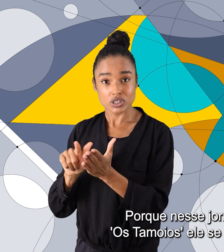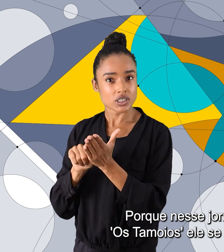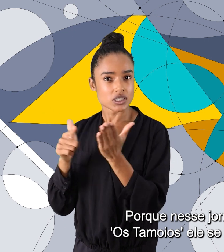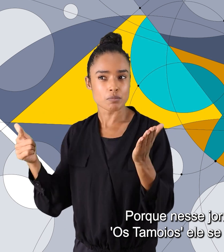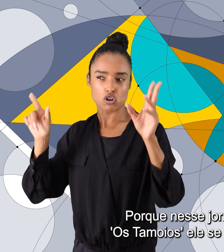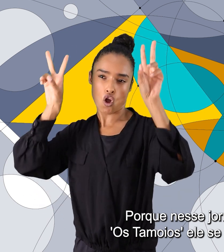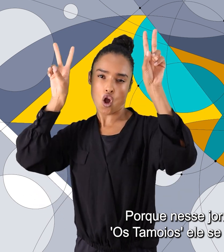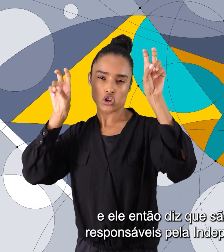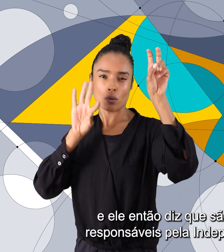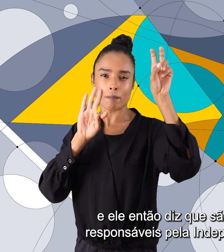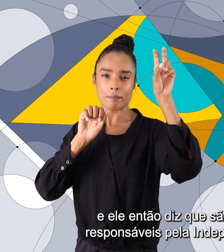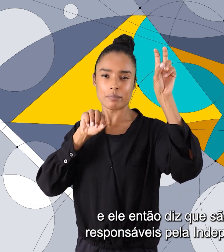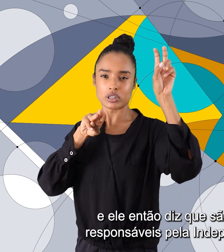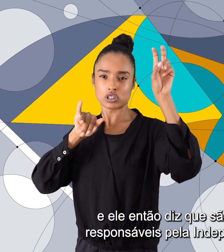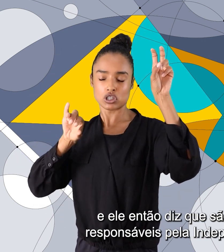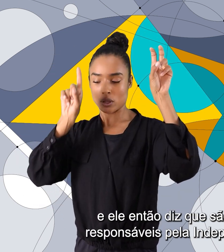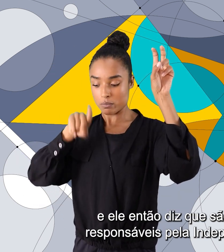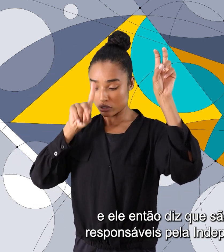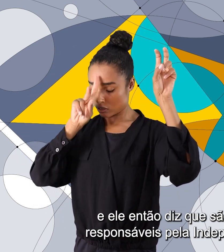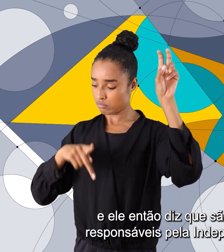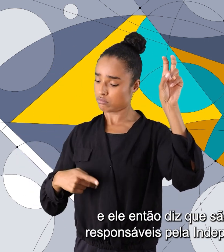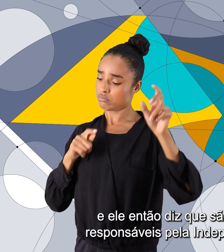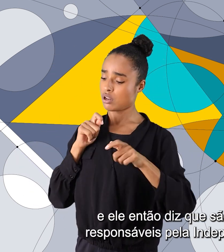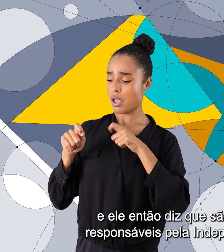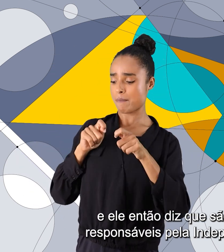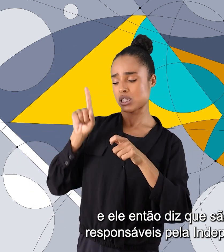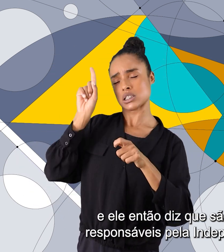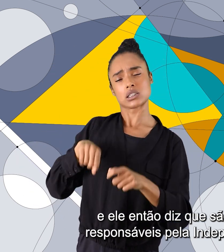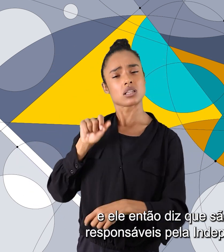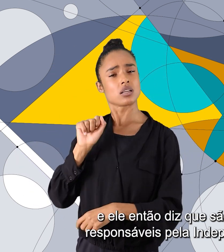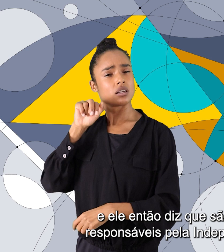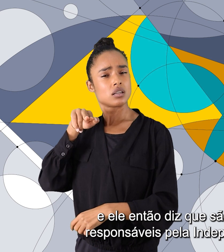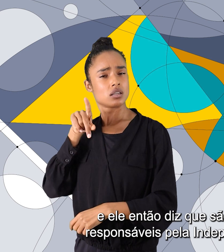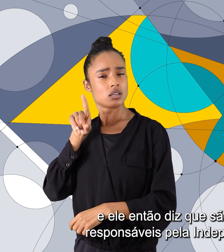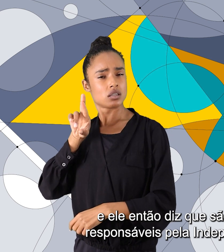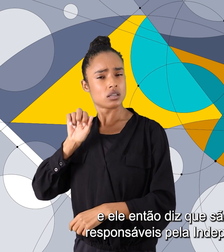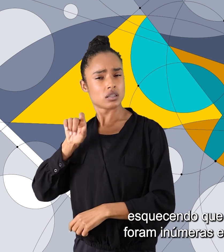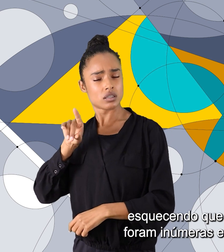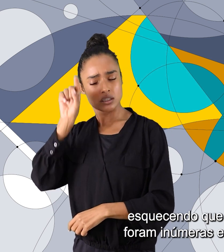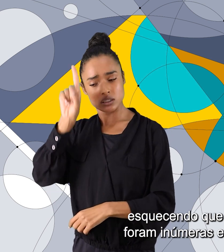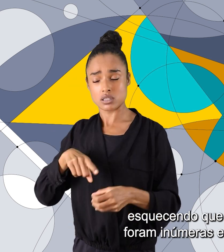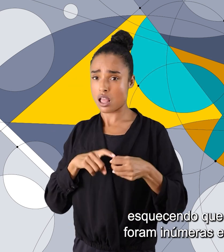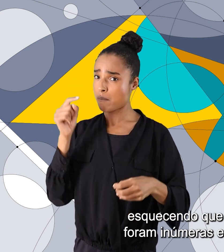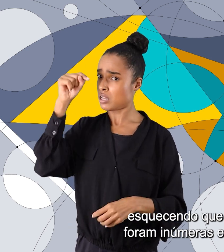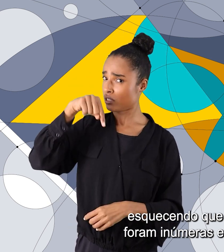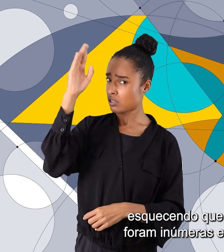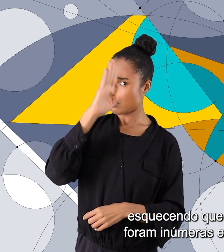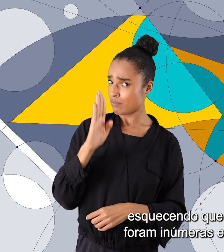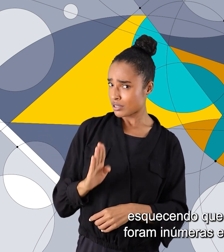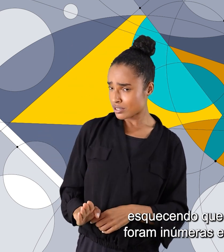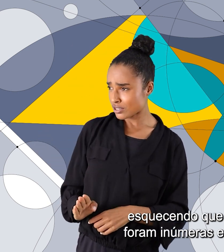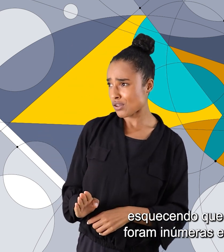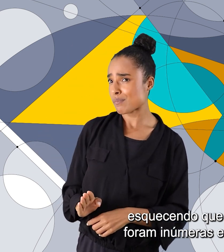se auto-entrevista e ele então diz que são os Andradas os responsáveis pela independência do Brasil, esquecendo que as batalhas